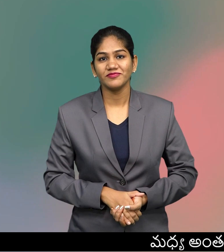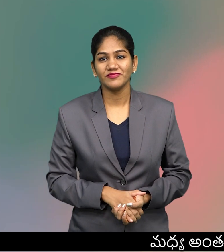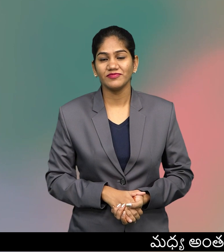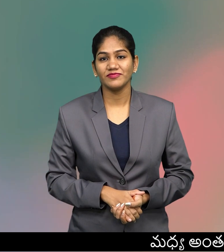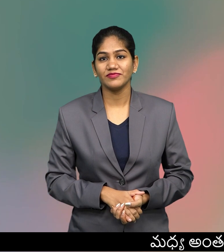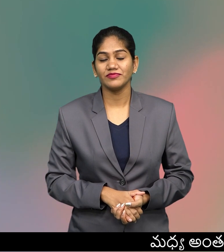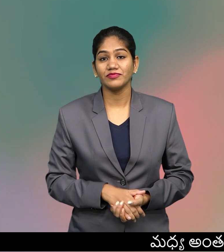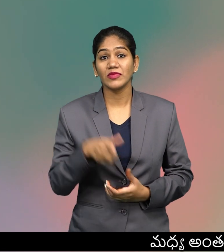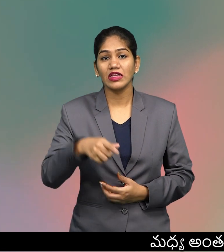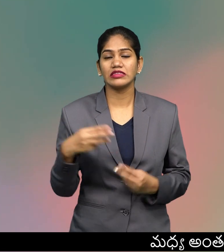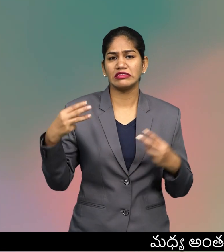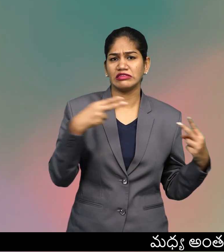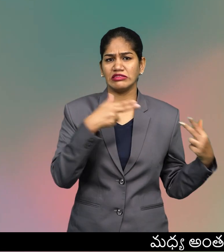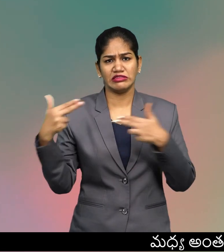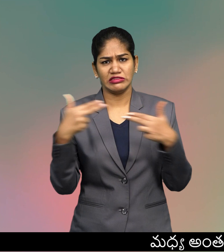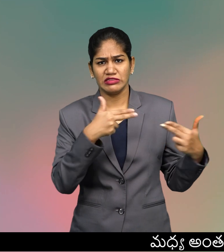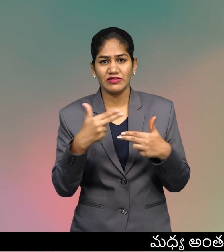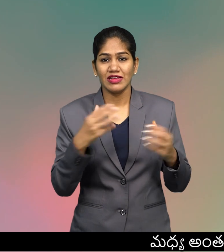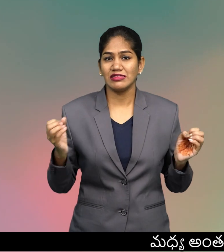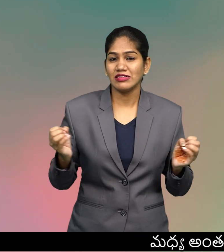మధ్య అంతర్యుద్ధం ప్రారంభమైంది.